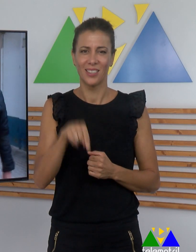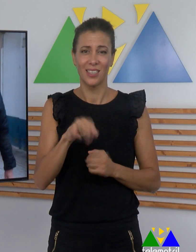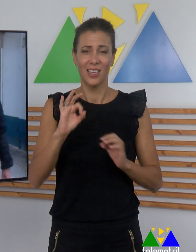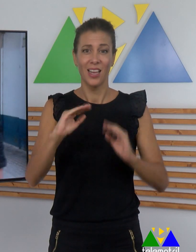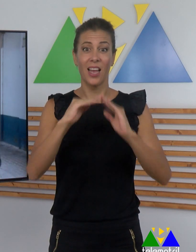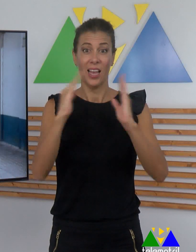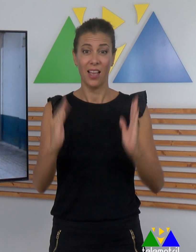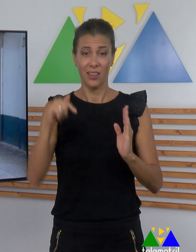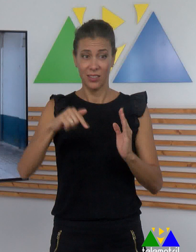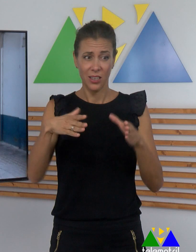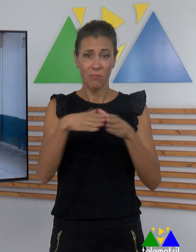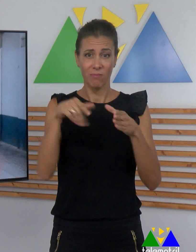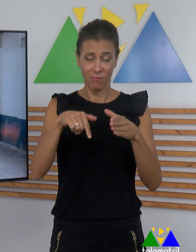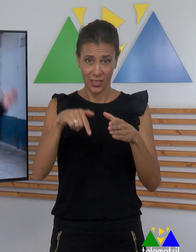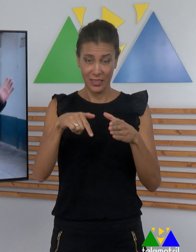calle sacristía